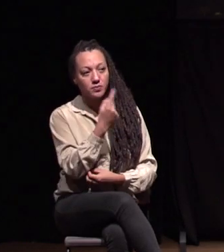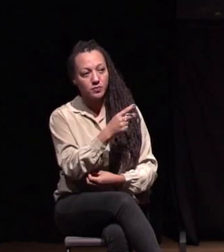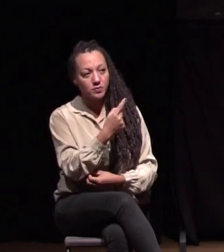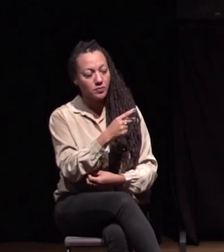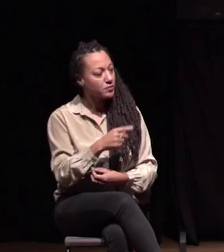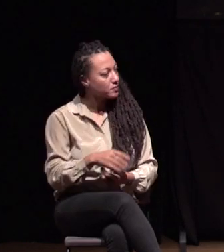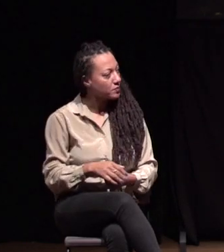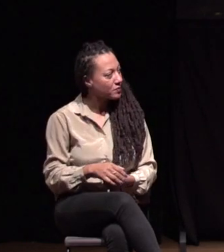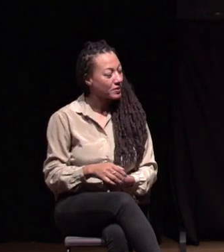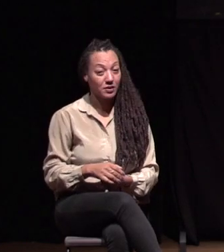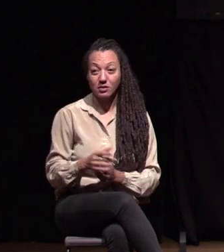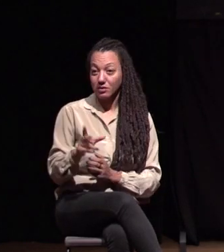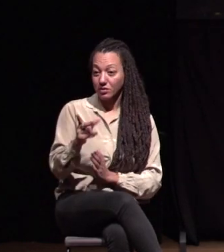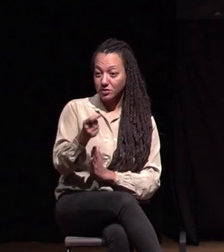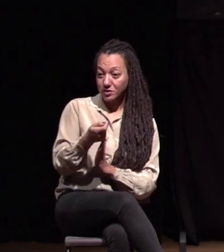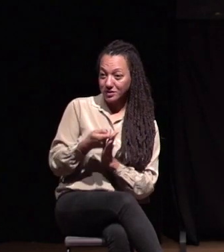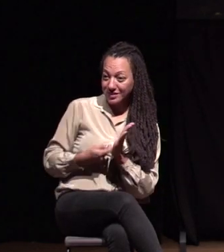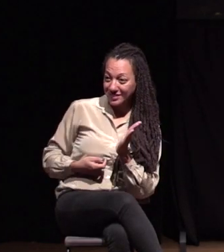Nossa, que peso.